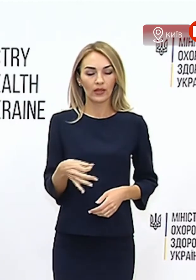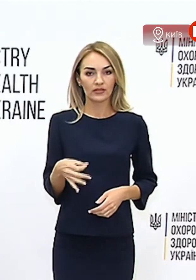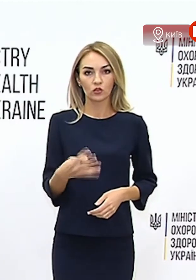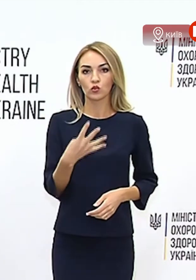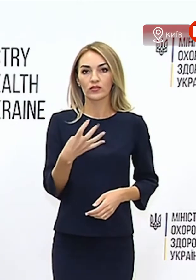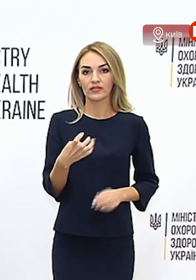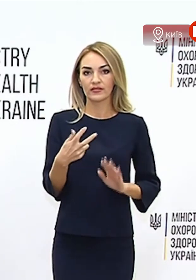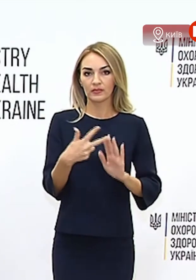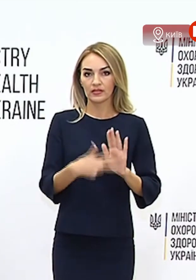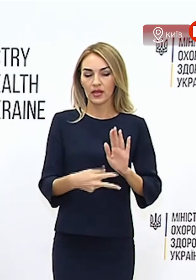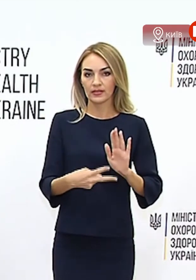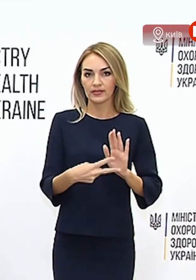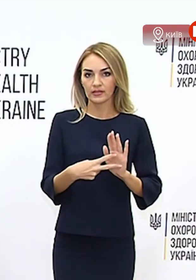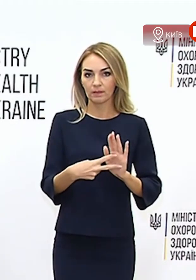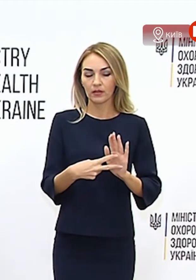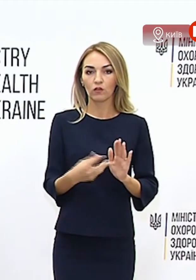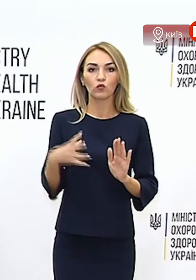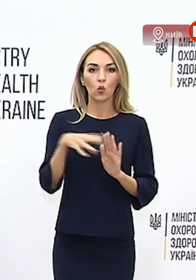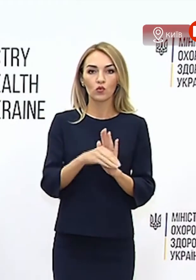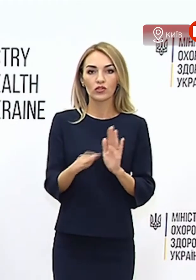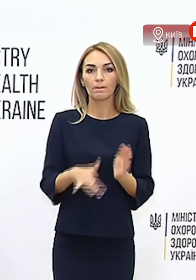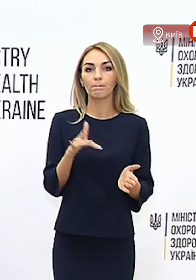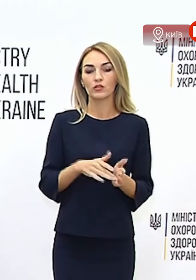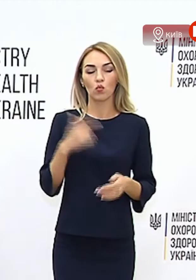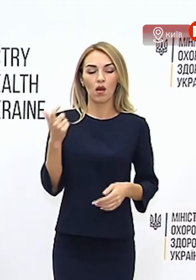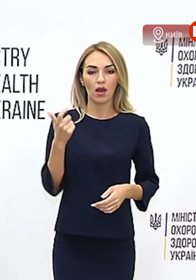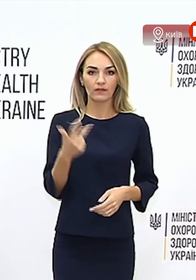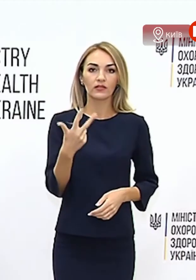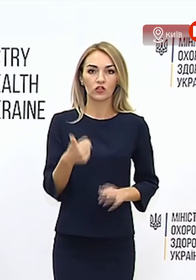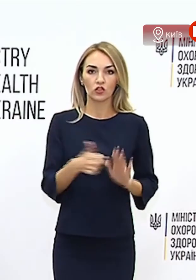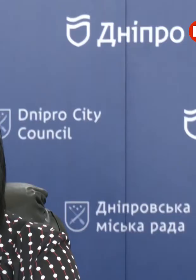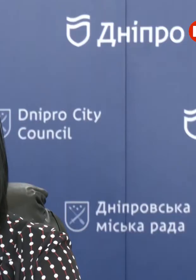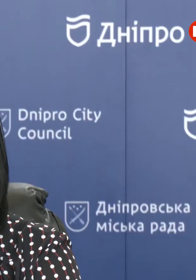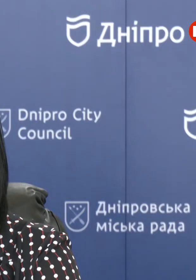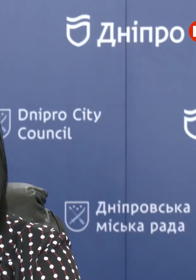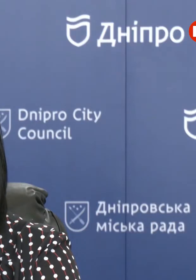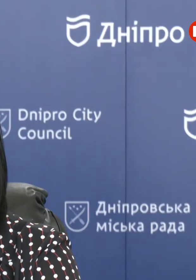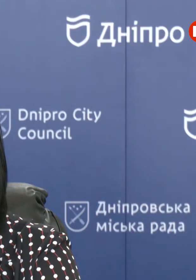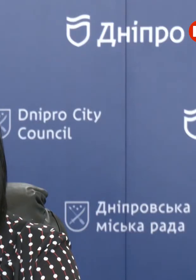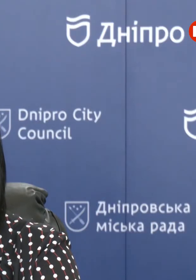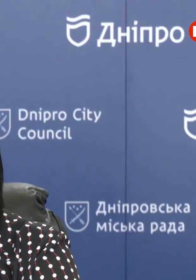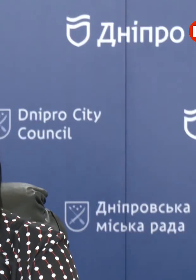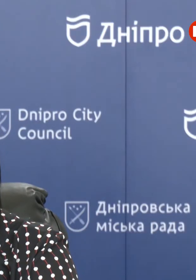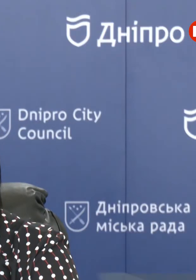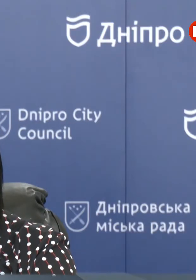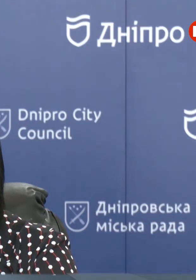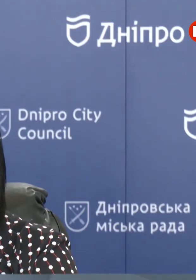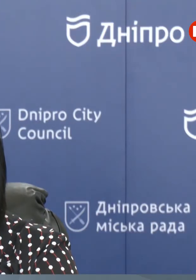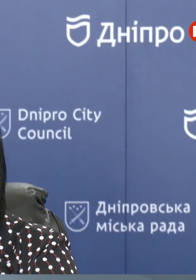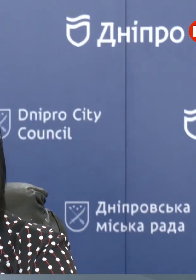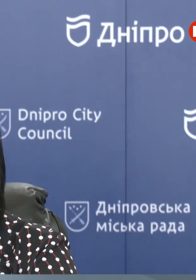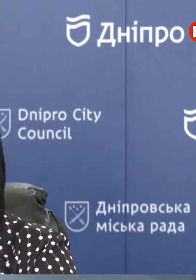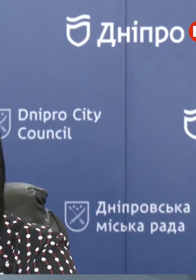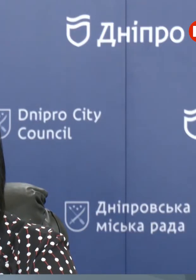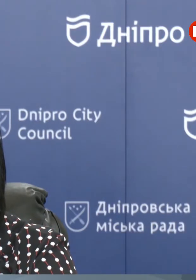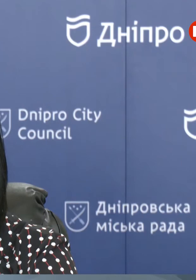– 487, в тому числі місто Харків – 361 випадок. Хочу сказати про те, що у нас вчора пройшла спеціальна